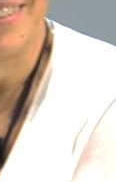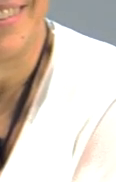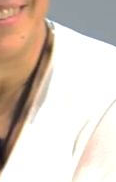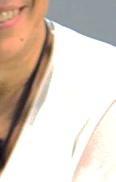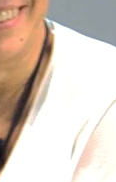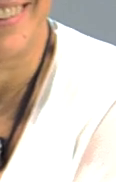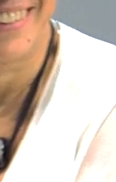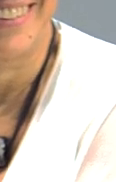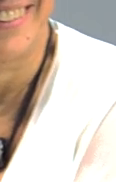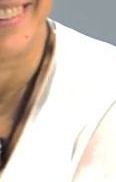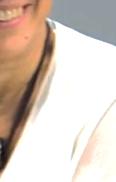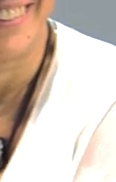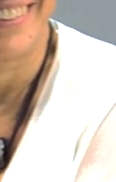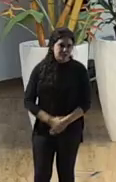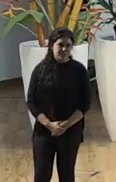siento.